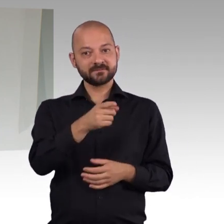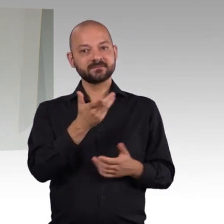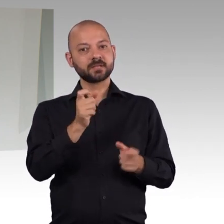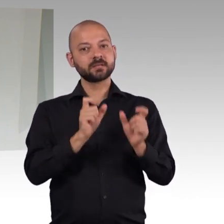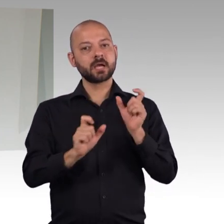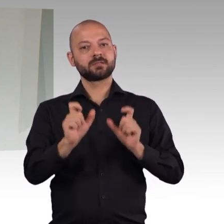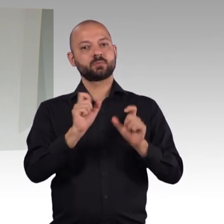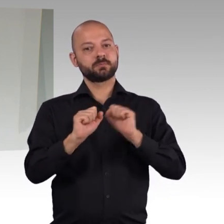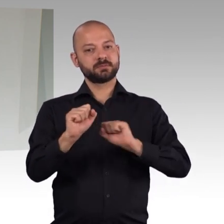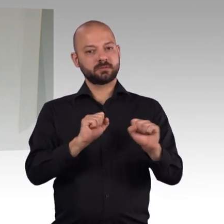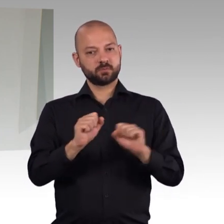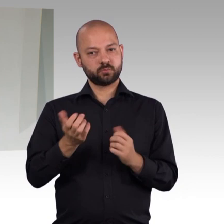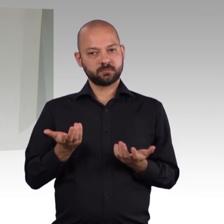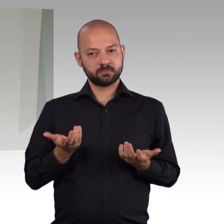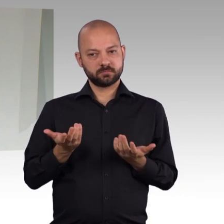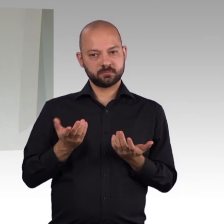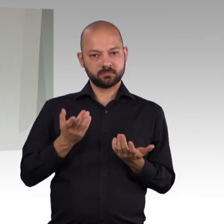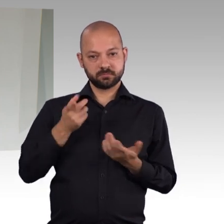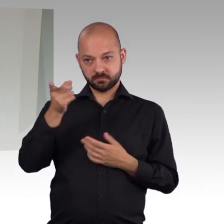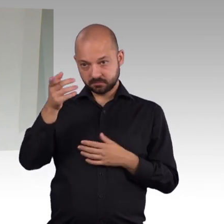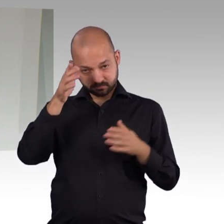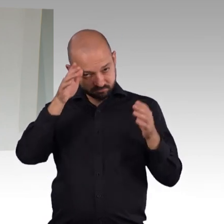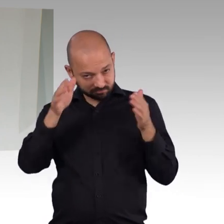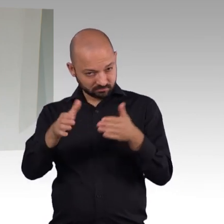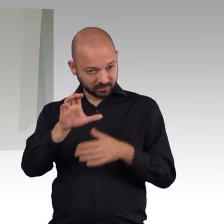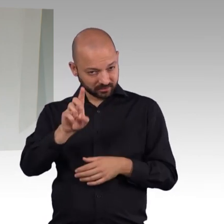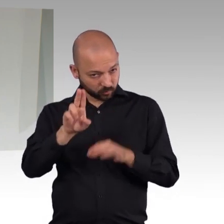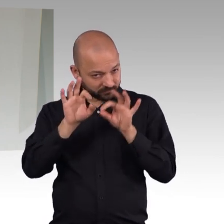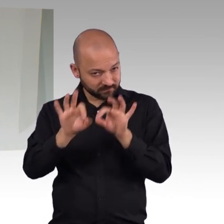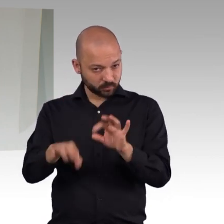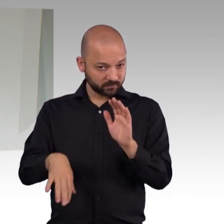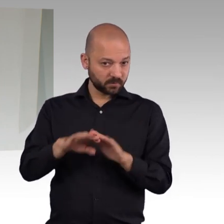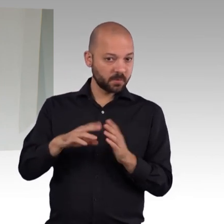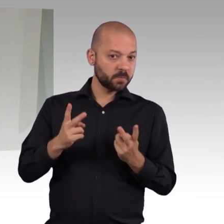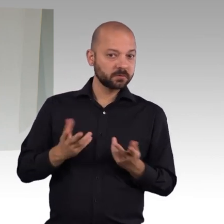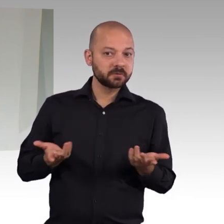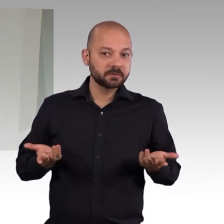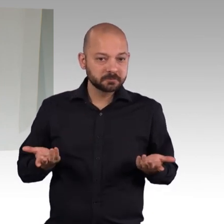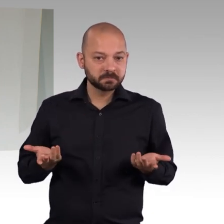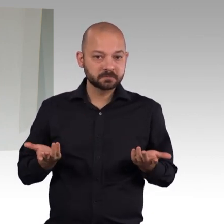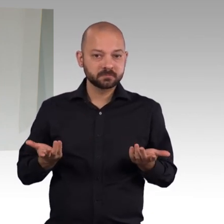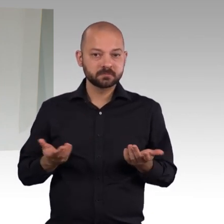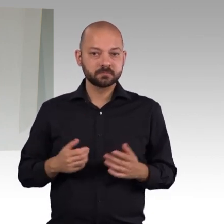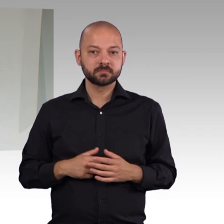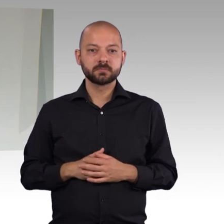Staatsamt in ein Parteiamt zu wechseln. Ist das glaubwürdig? Machen Sie jetzt eigentlich beides